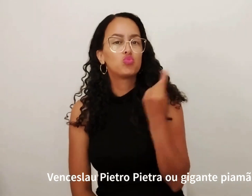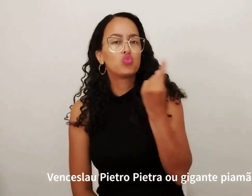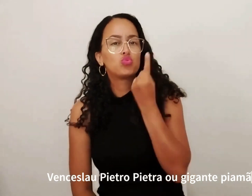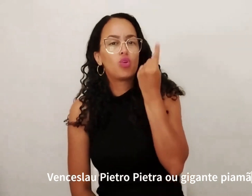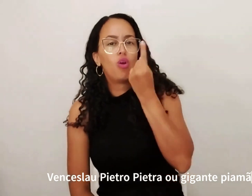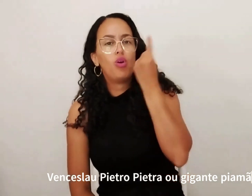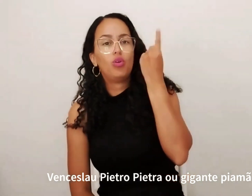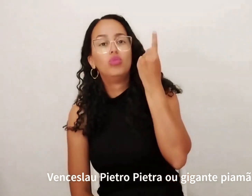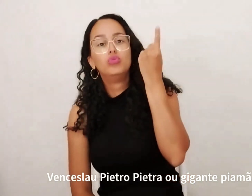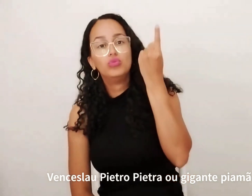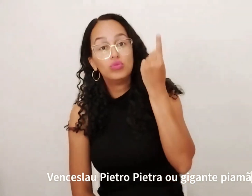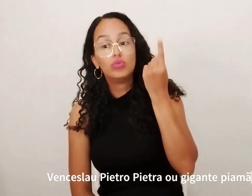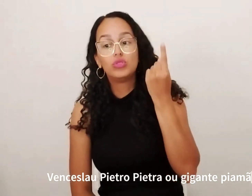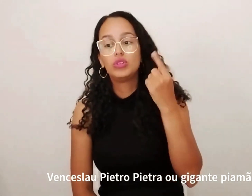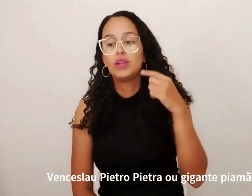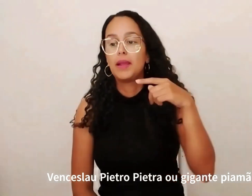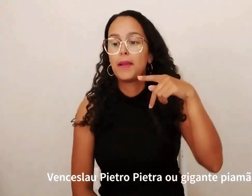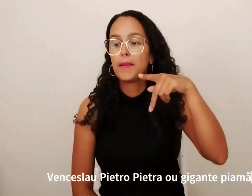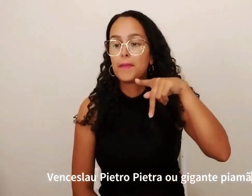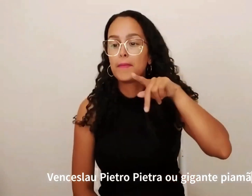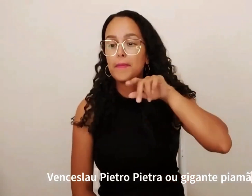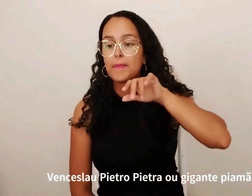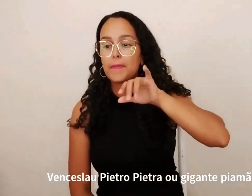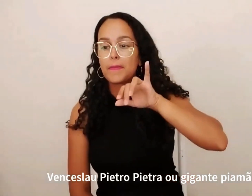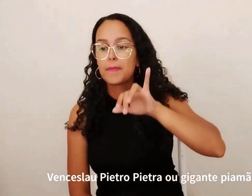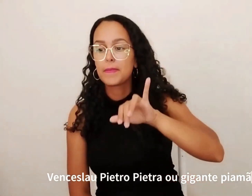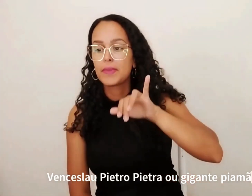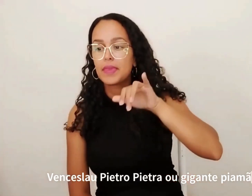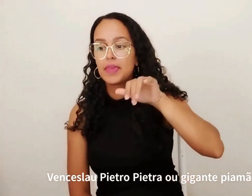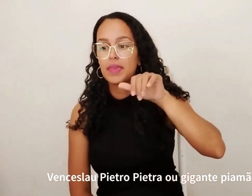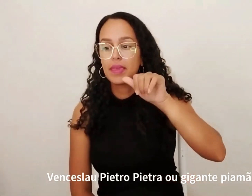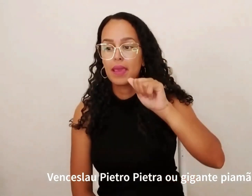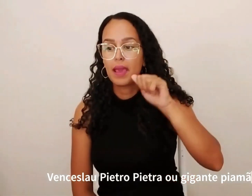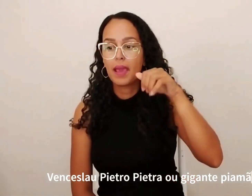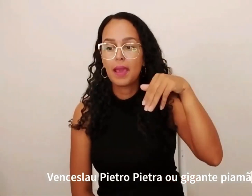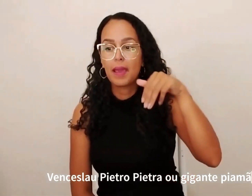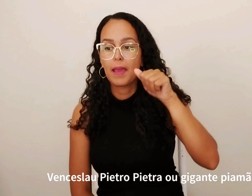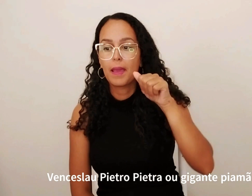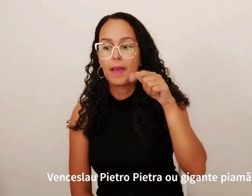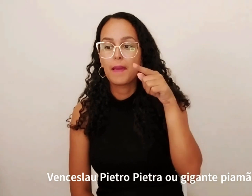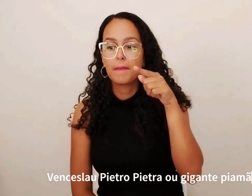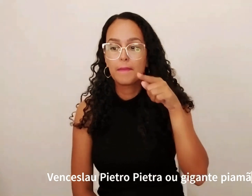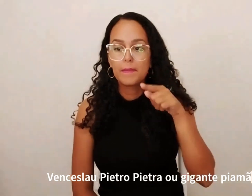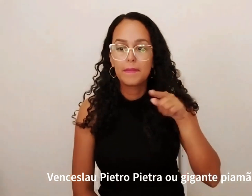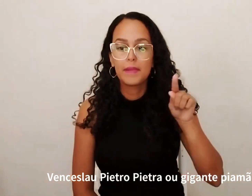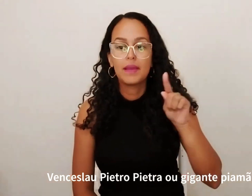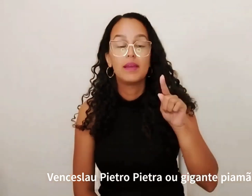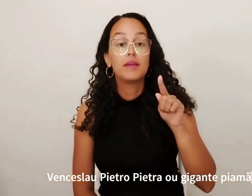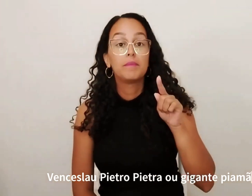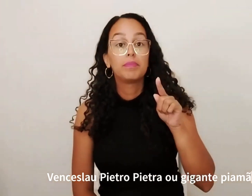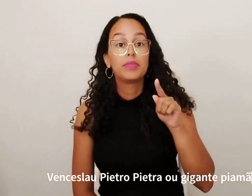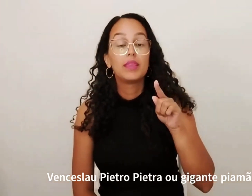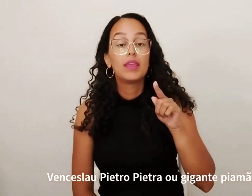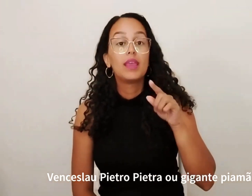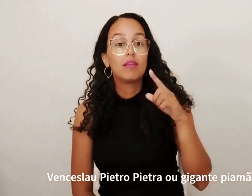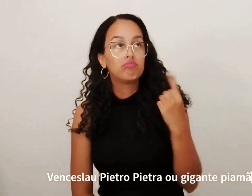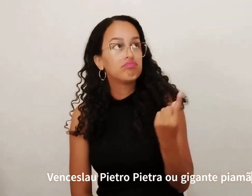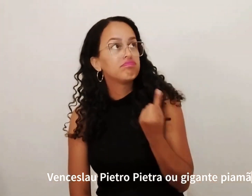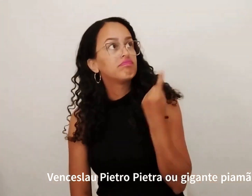Comedor de gente, que mora numa casa grande no Pacaembu